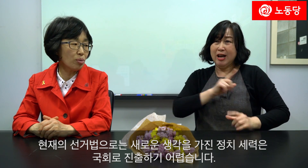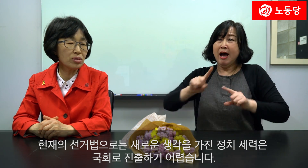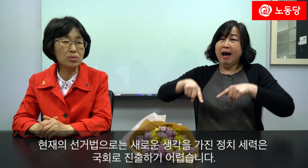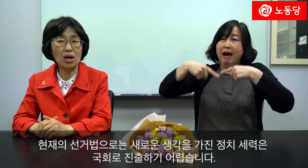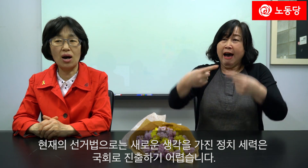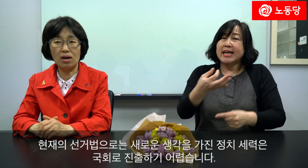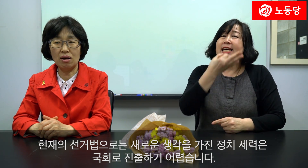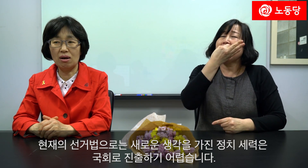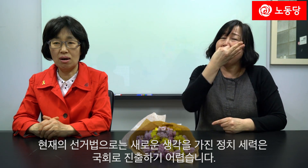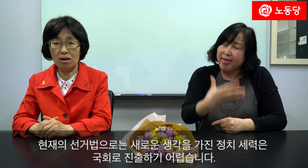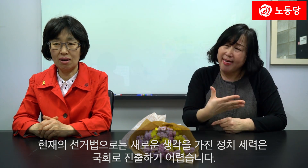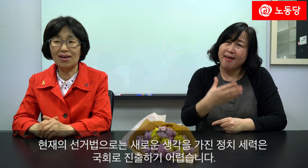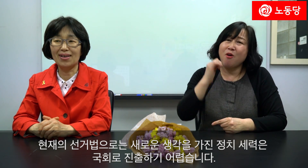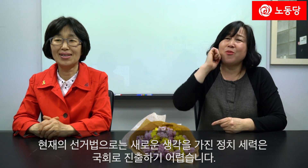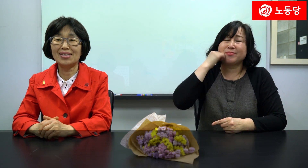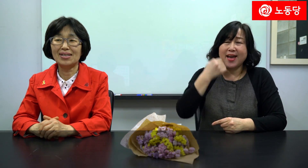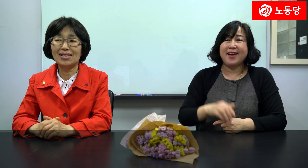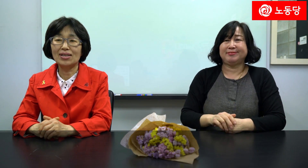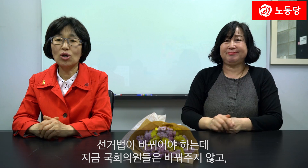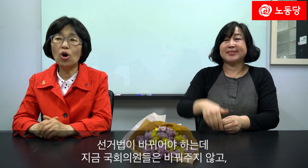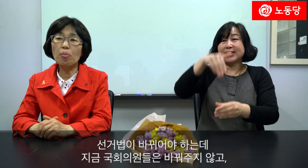진출하기 어렵습니다. 네.